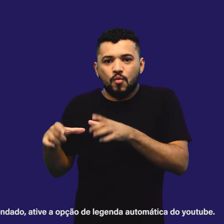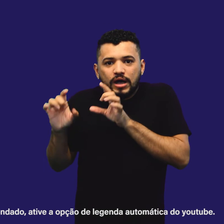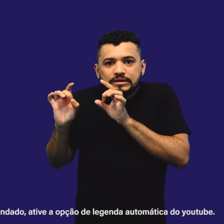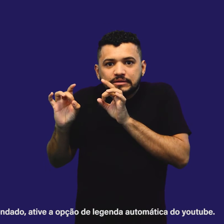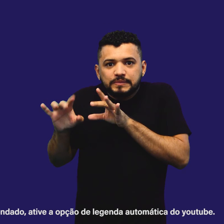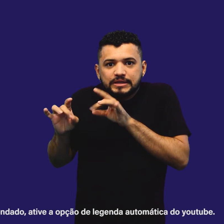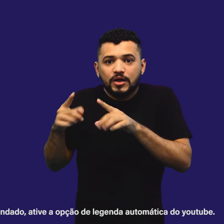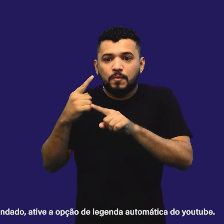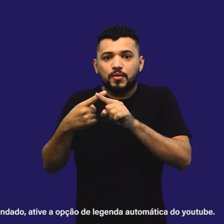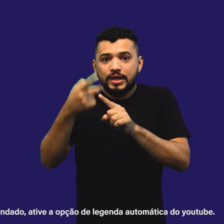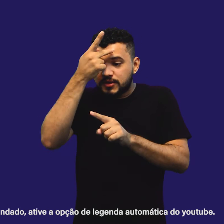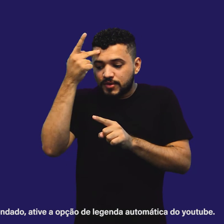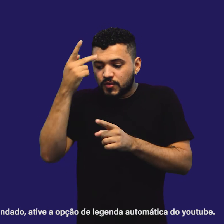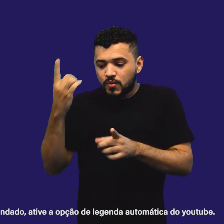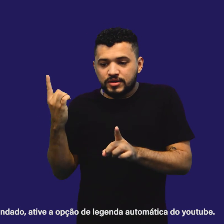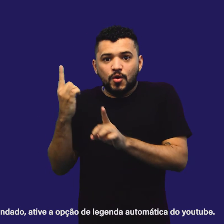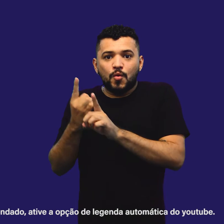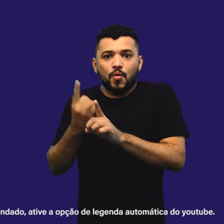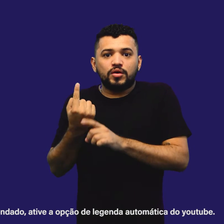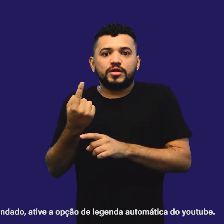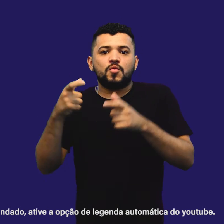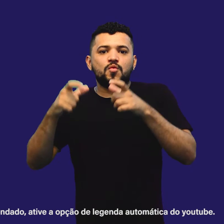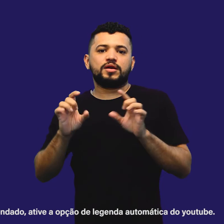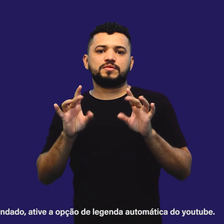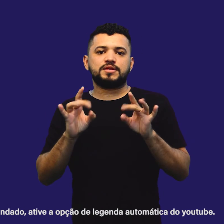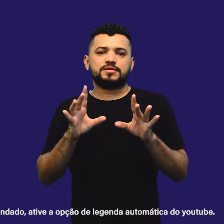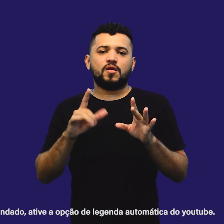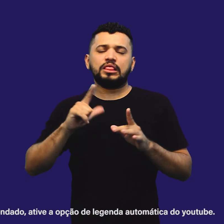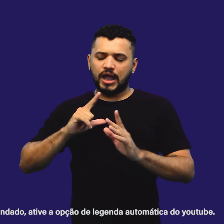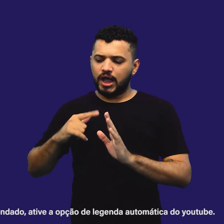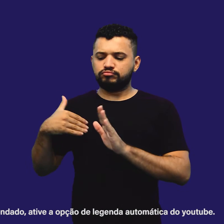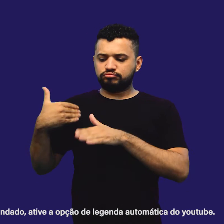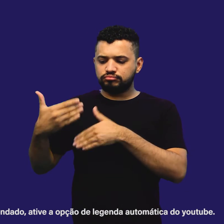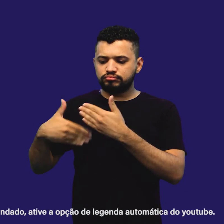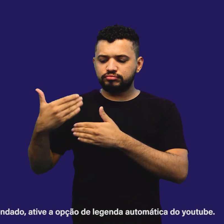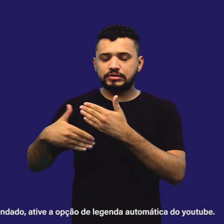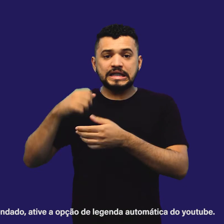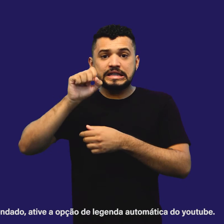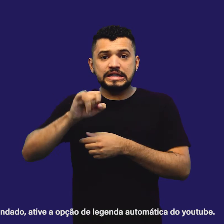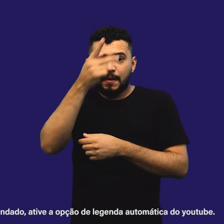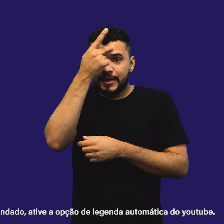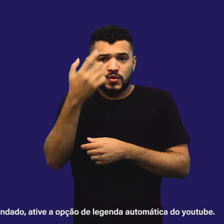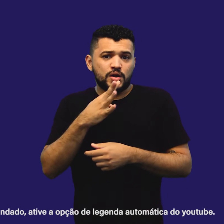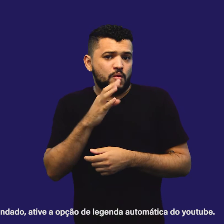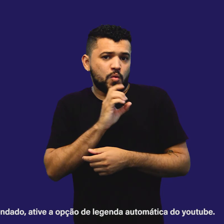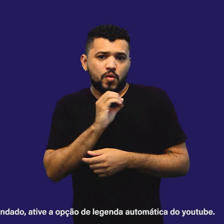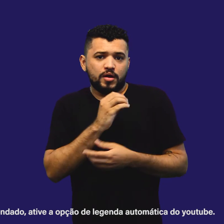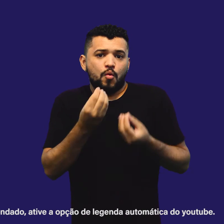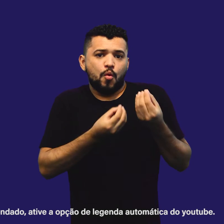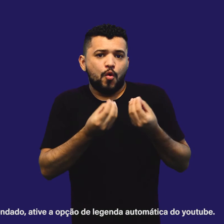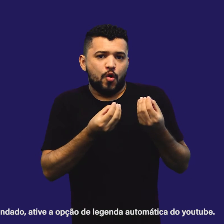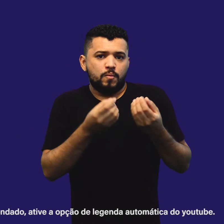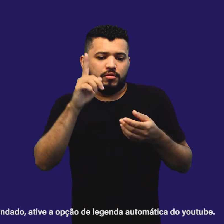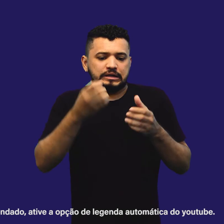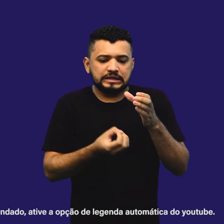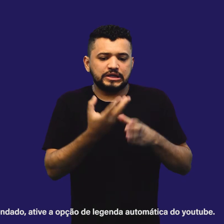tem todo um processo. Mesmo que ele não saiba exatamente qual processo foi, se tem cuidado, se tem detalhe,